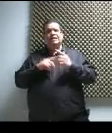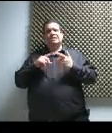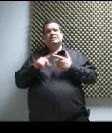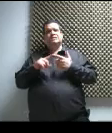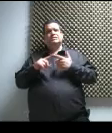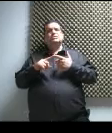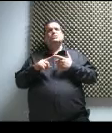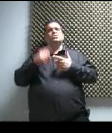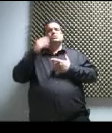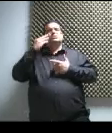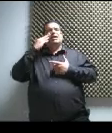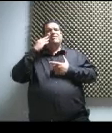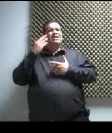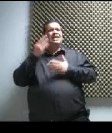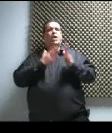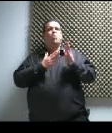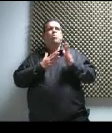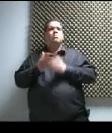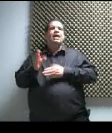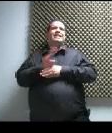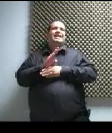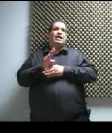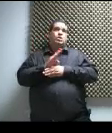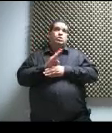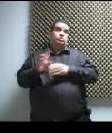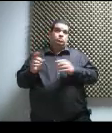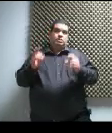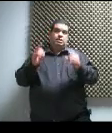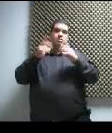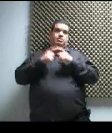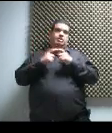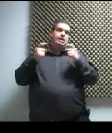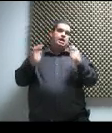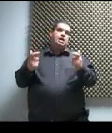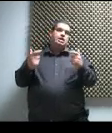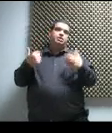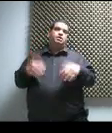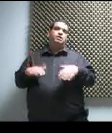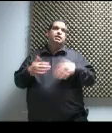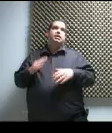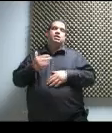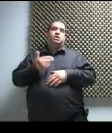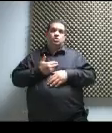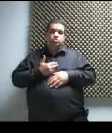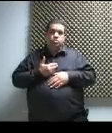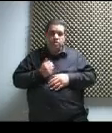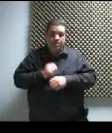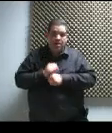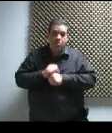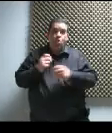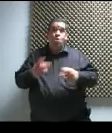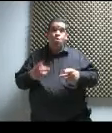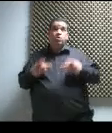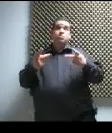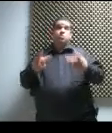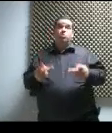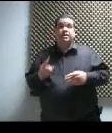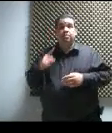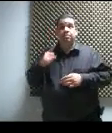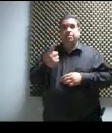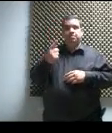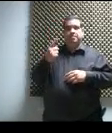conocer lo que es un plan de negocio, que eso es terrible, es grande. Y nosotros trabajamos con una propuesta, ¿no? Primero